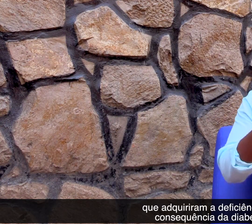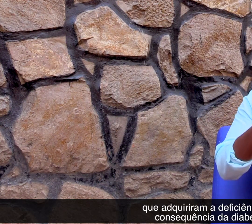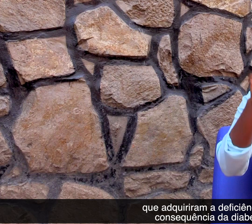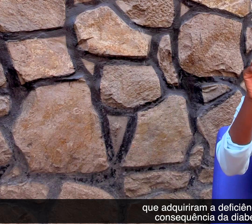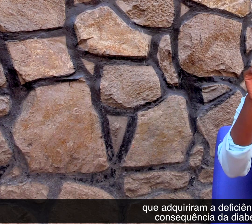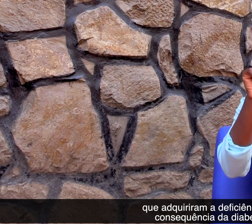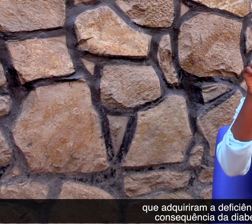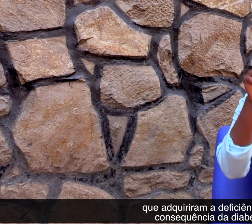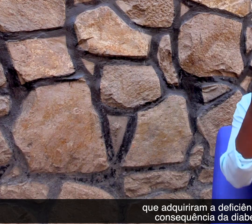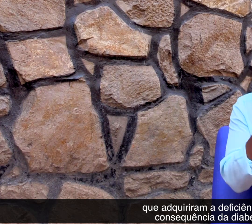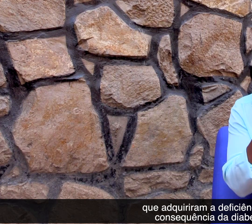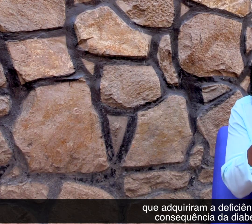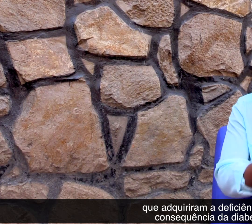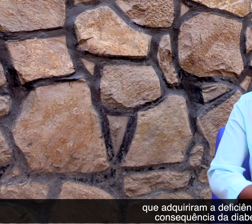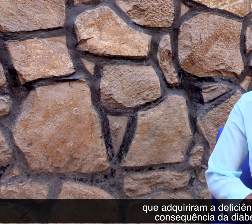diabetes.